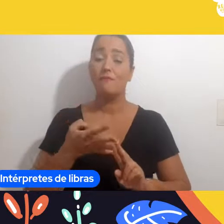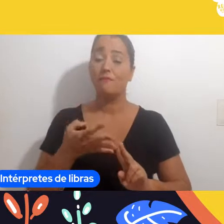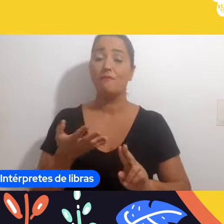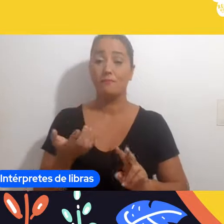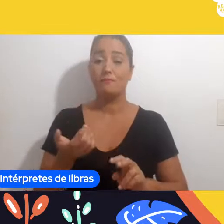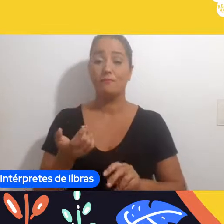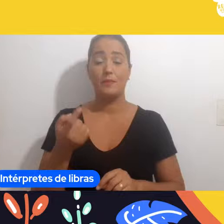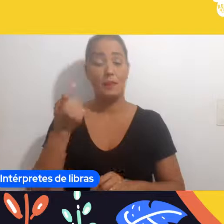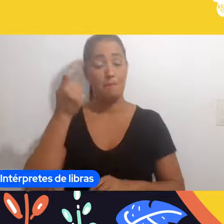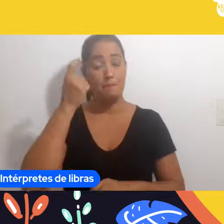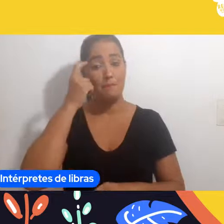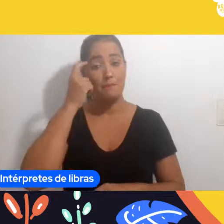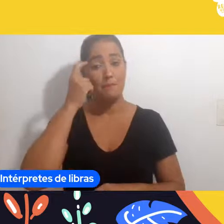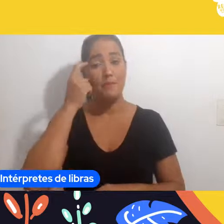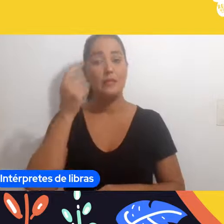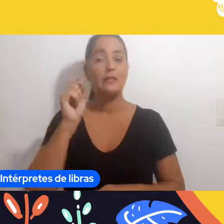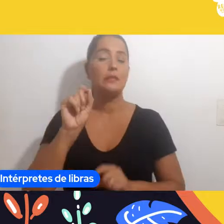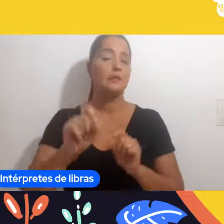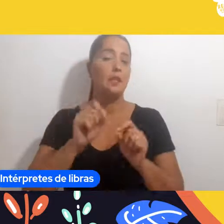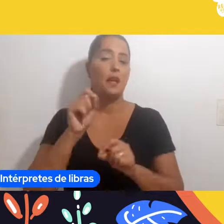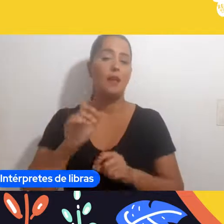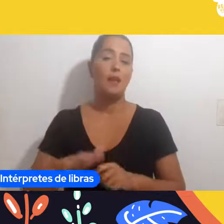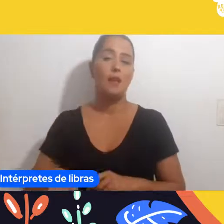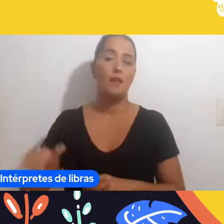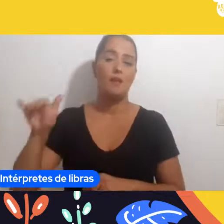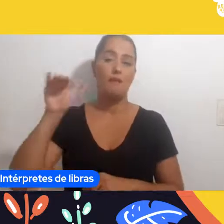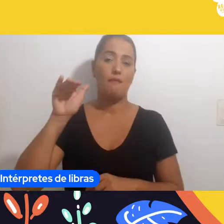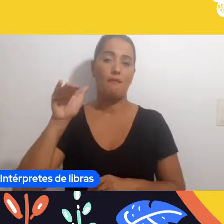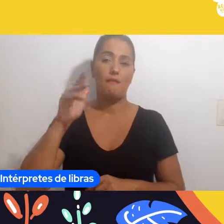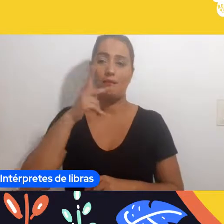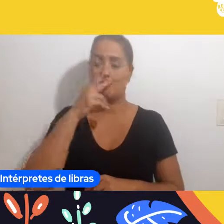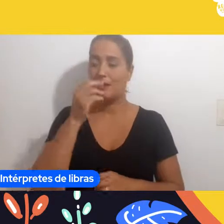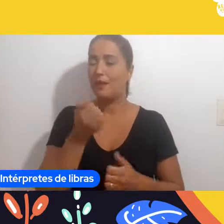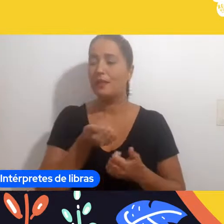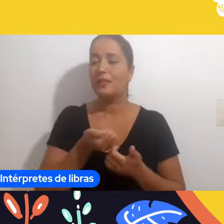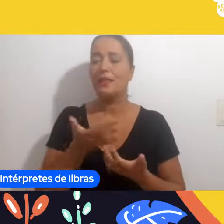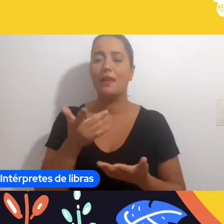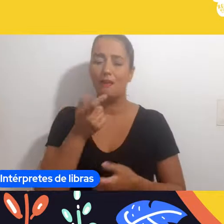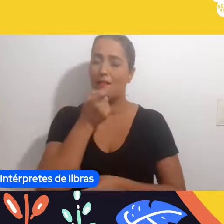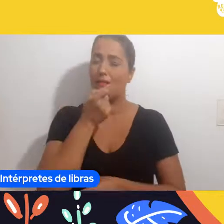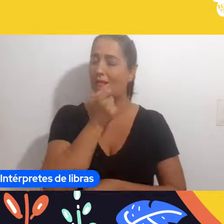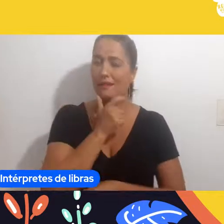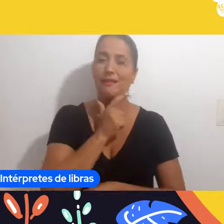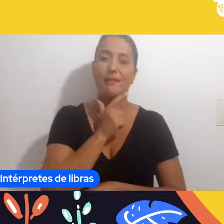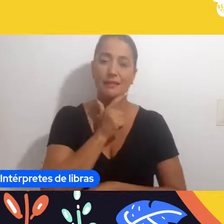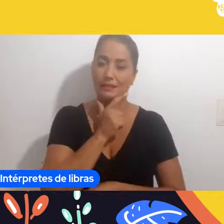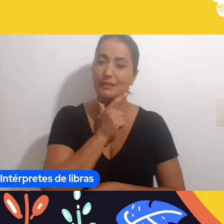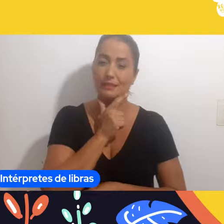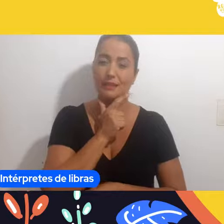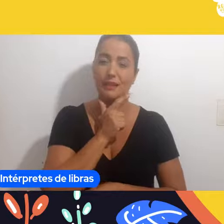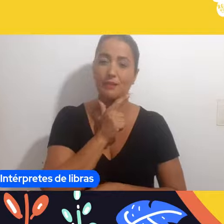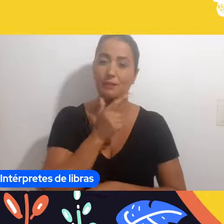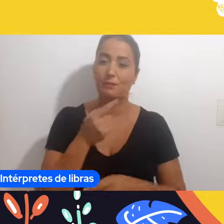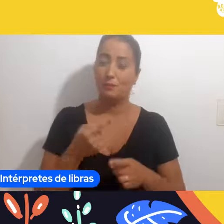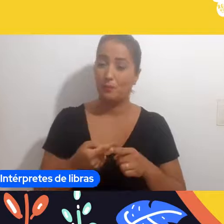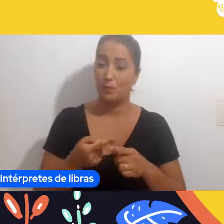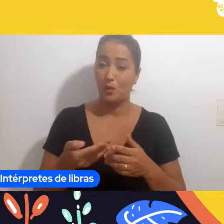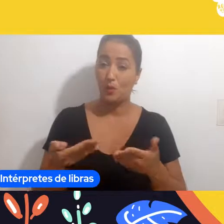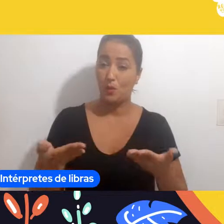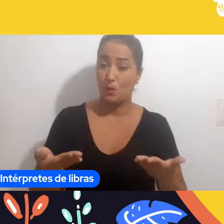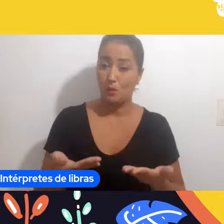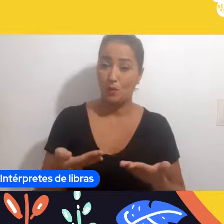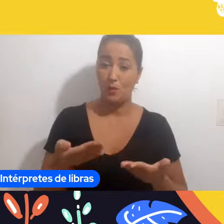Pensar os adultos, eles se entregam. É engraçado, porque hoje, o que a gente escolhe para